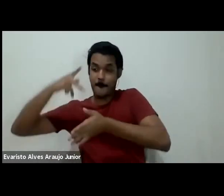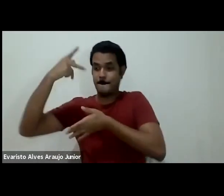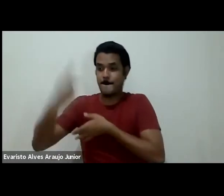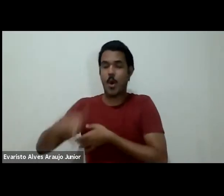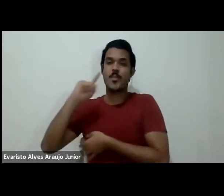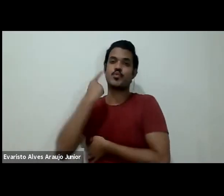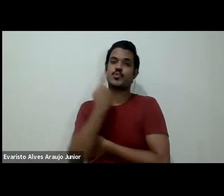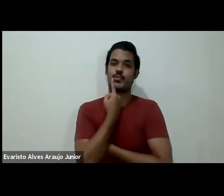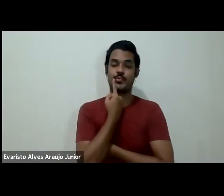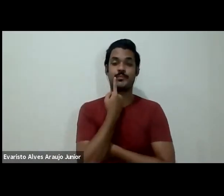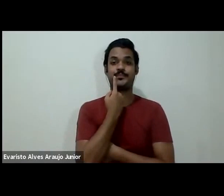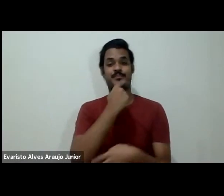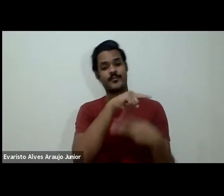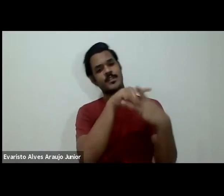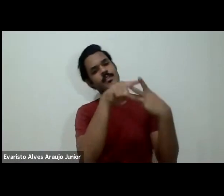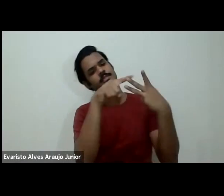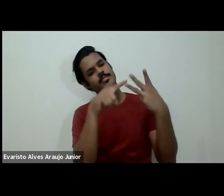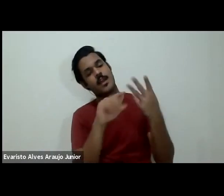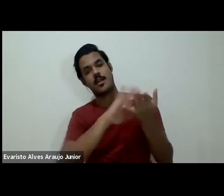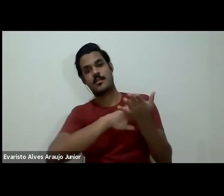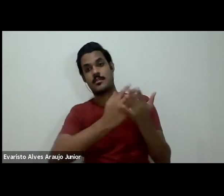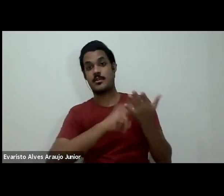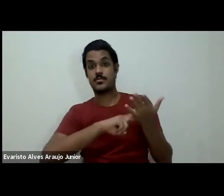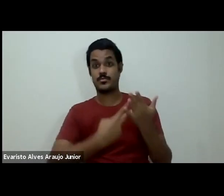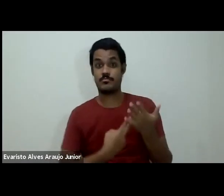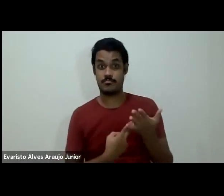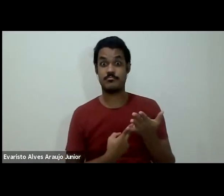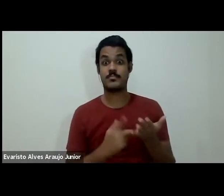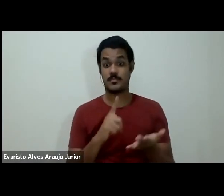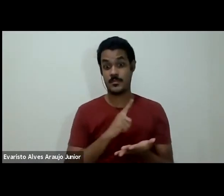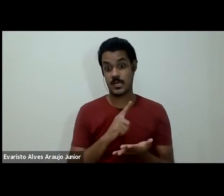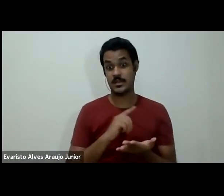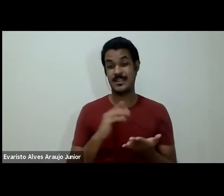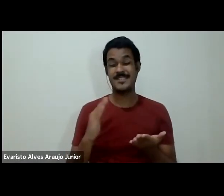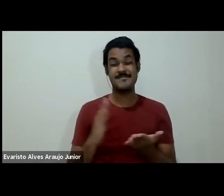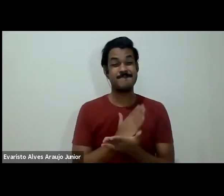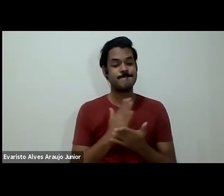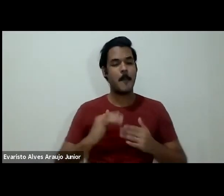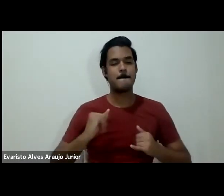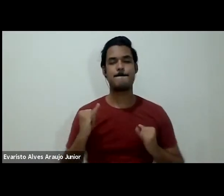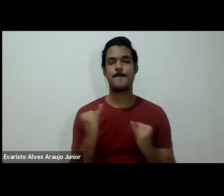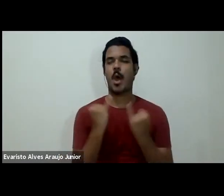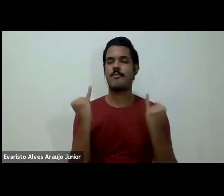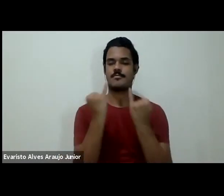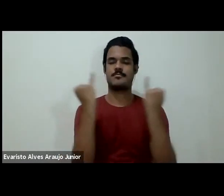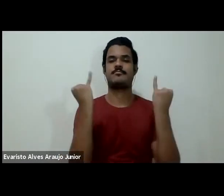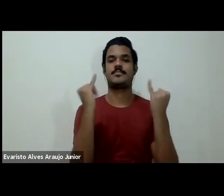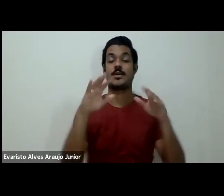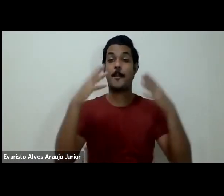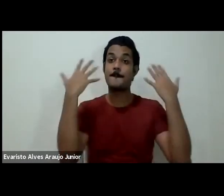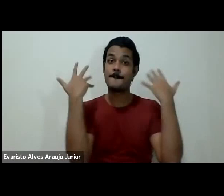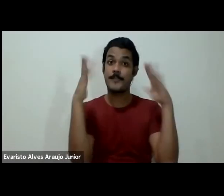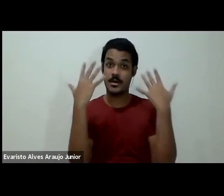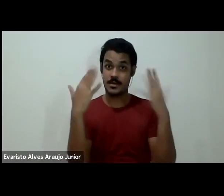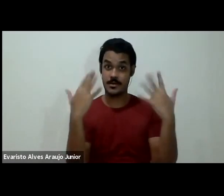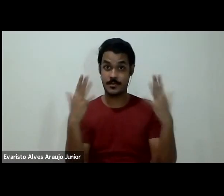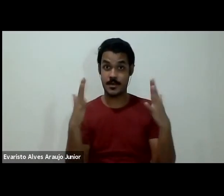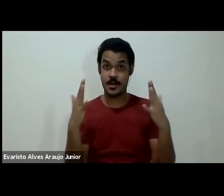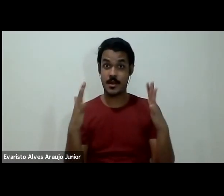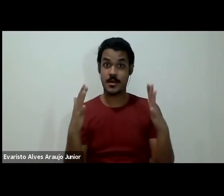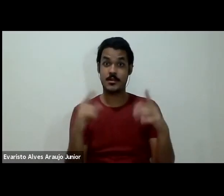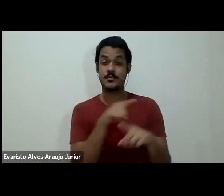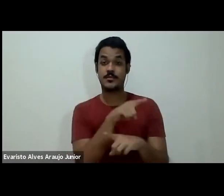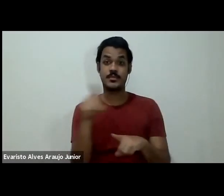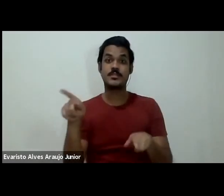aí pelo menos 3 traduções, e isso, para mim, é extremamente relevante. Parabéns, portanto, por isso que